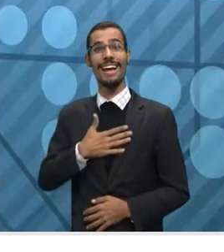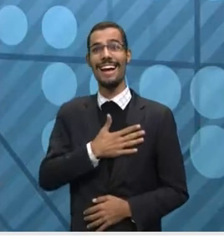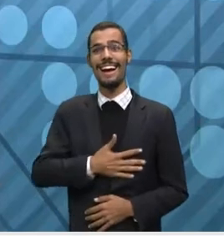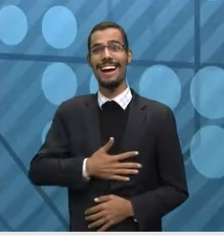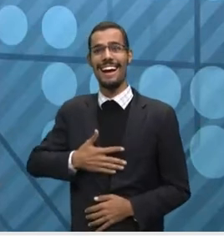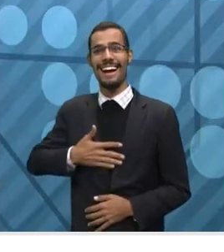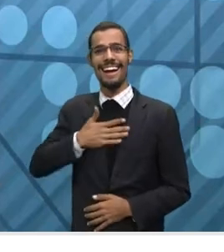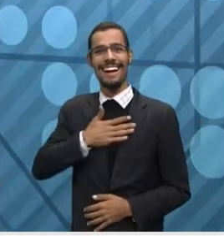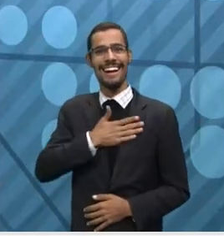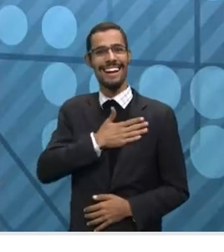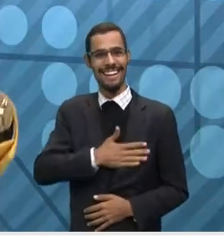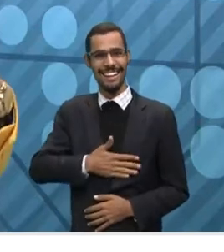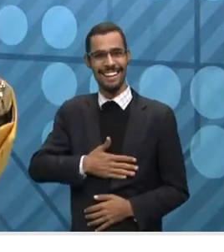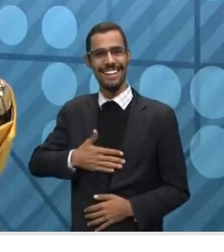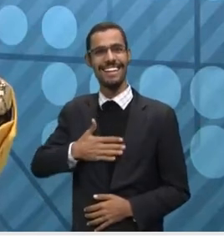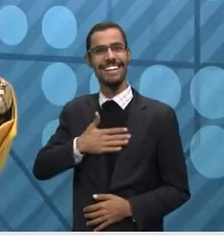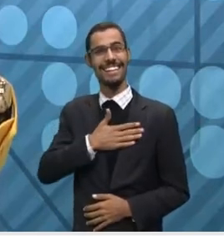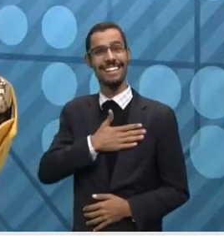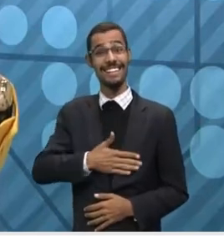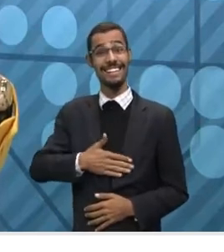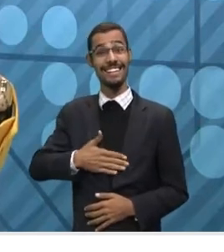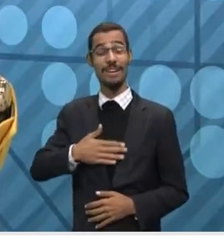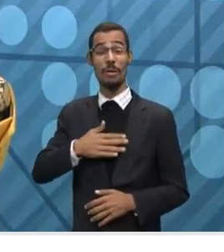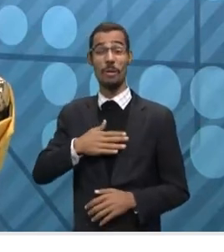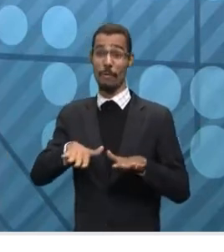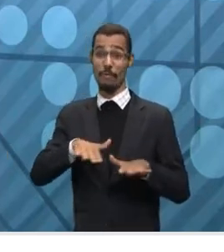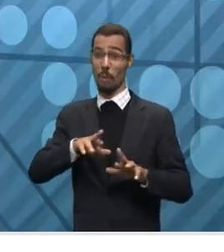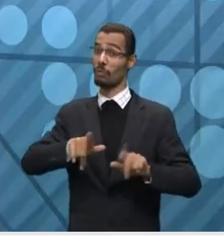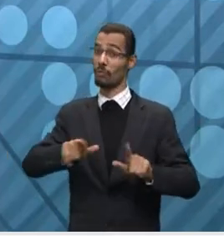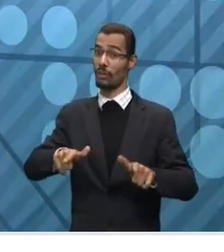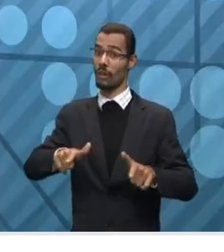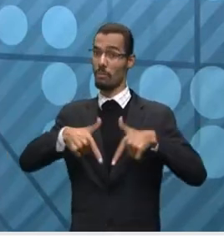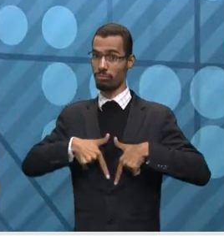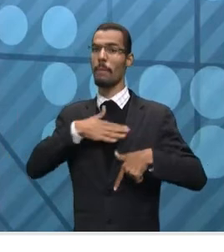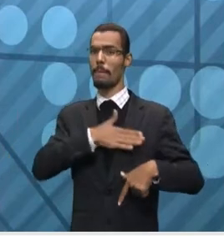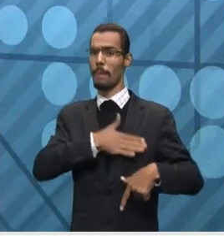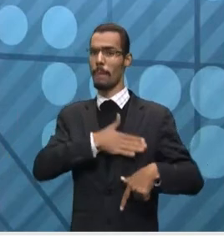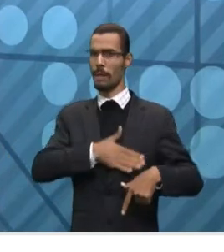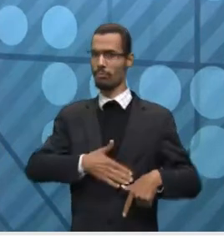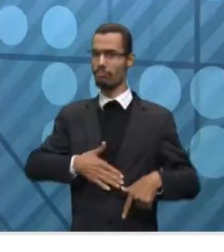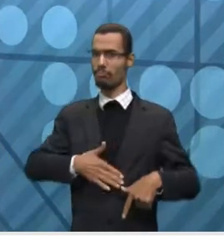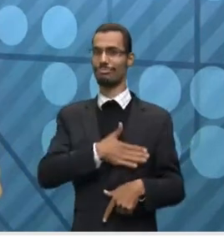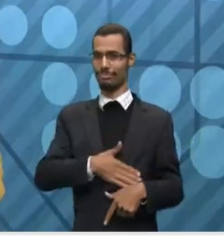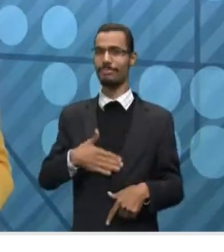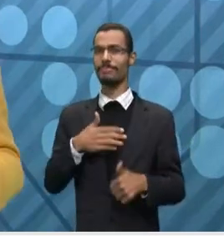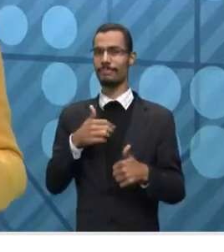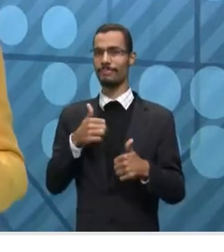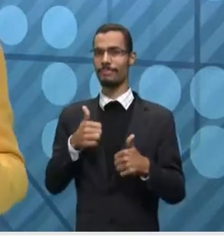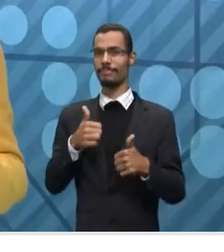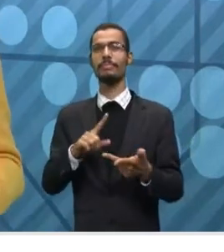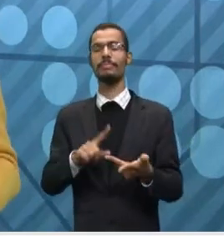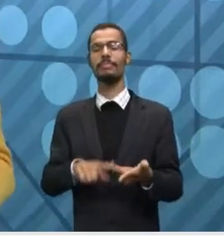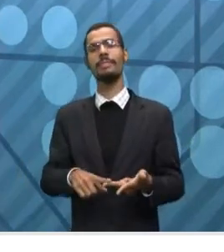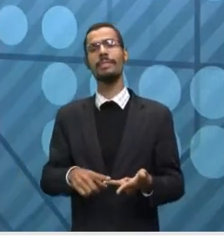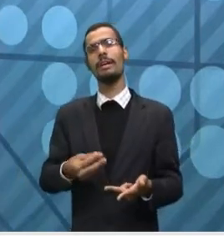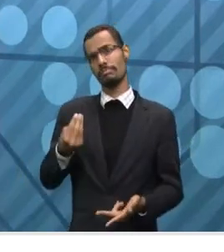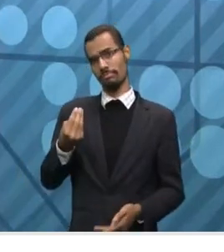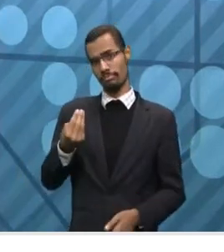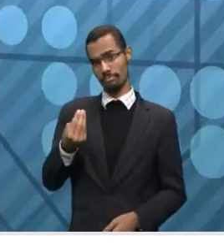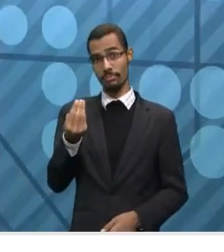gostar, a mesma configuração de mãos, mas mudou o movimento, né? Ó, descansar e gostar. Estar